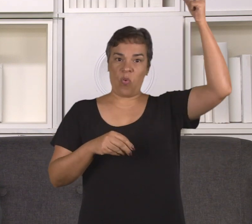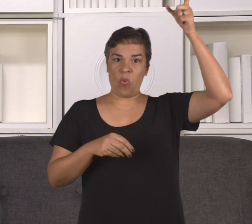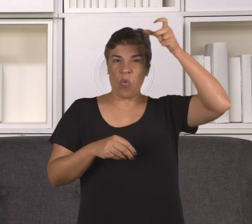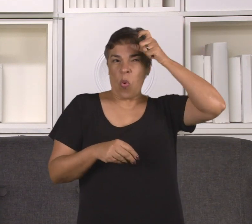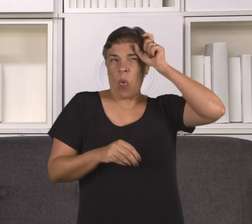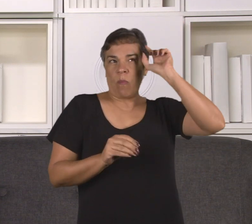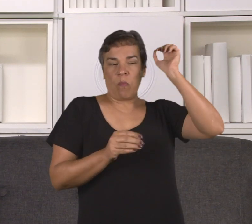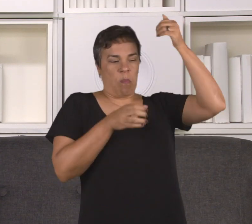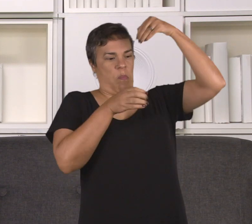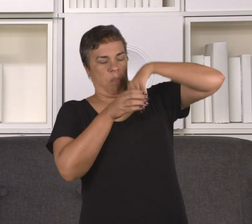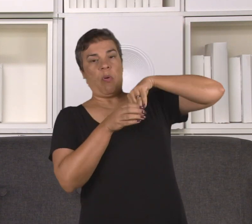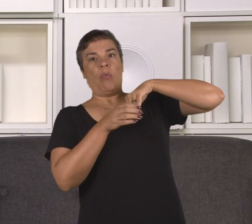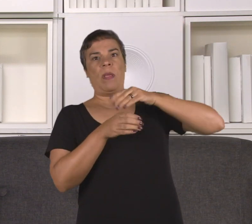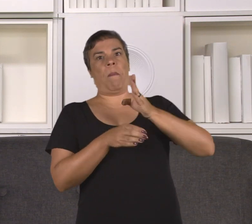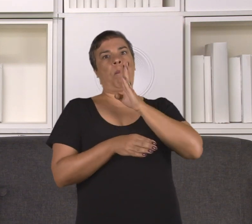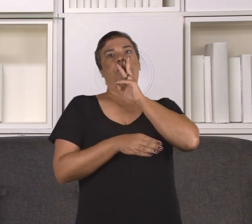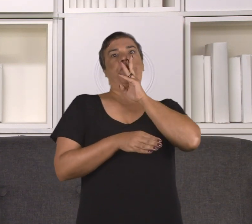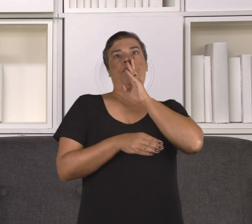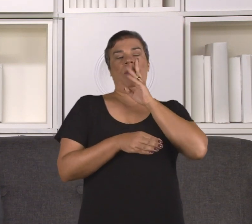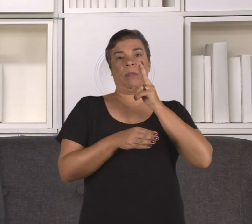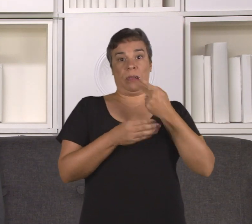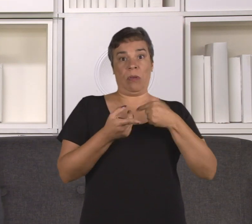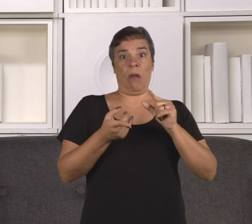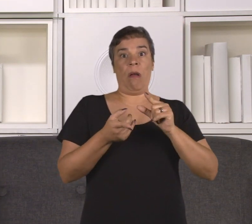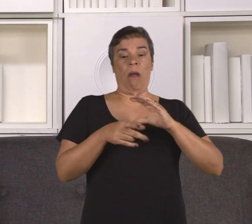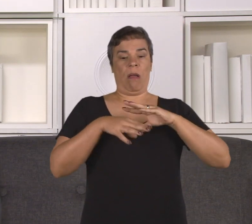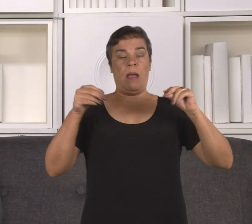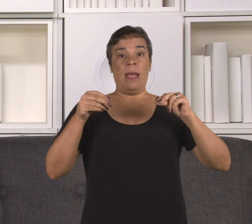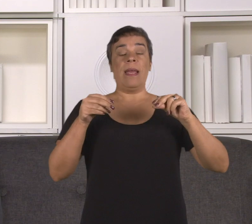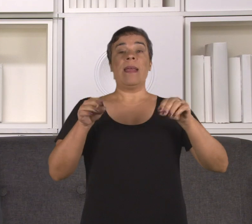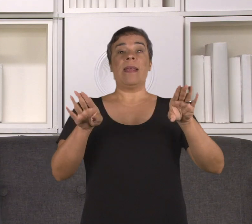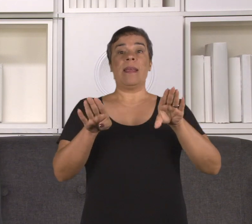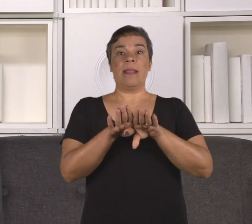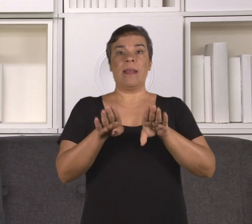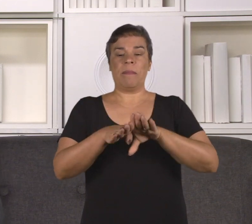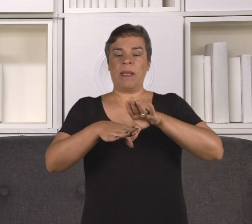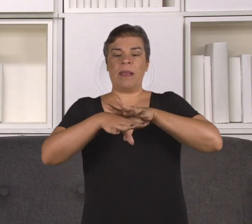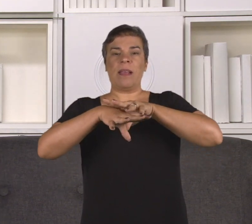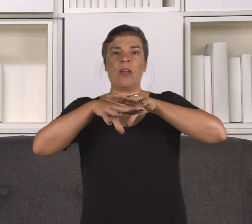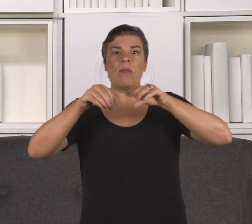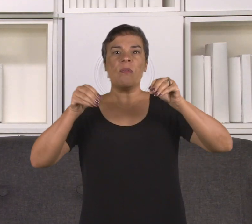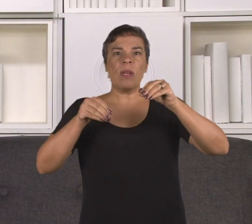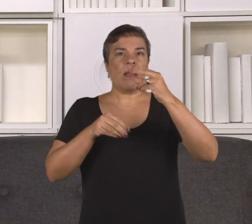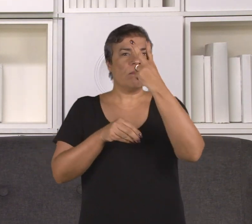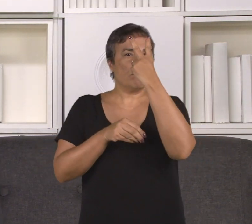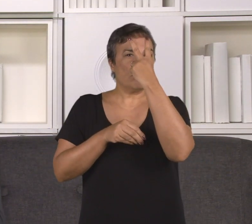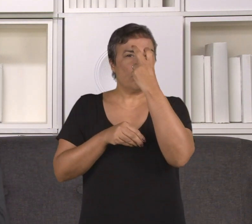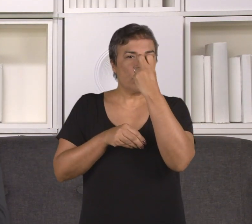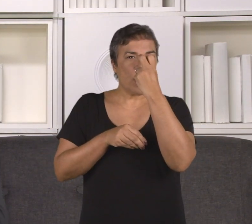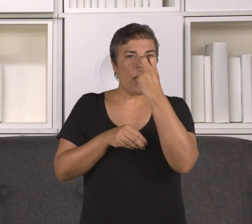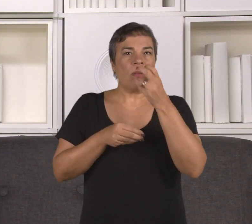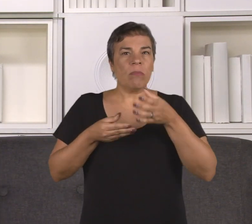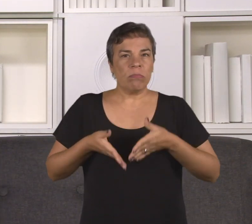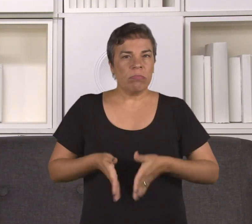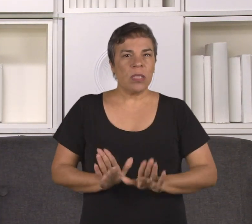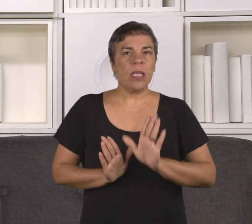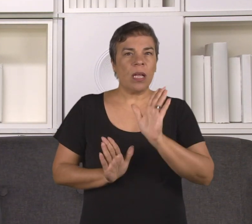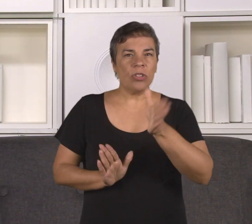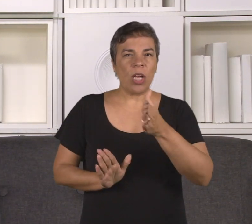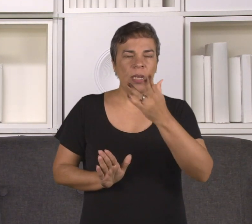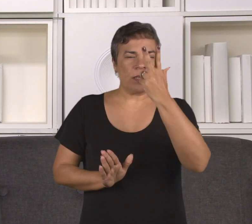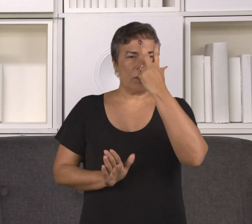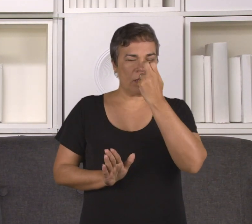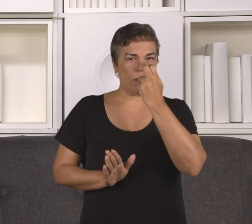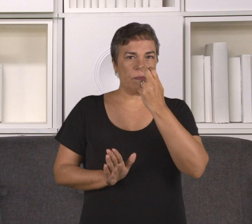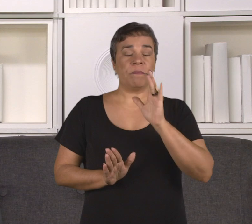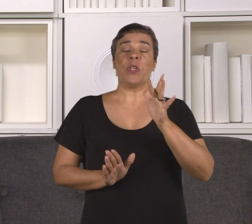e curaram um cego de nascença. Por que curaram um cego de nascença? Porque eles acreditavam em Israel que uma